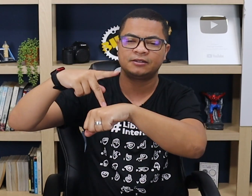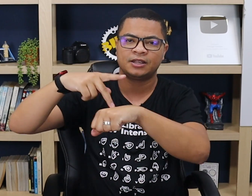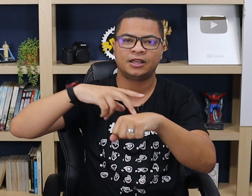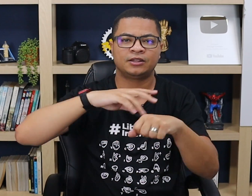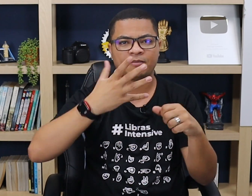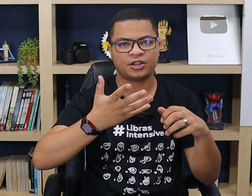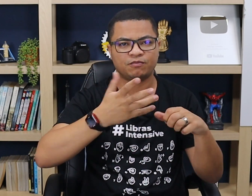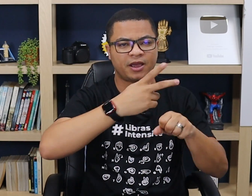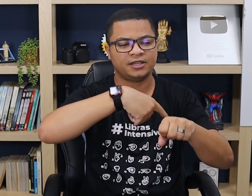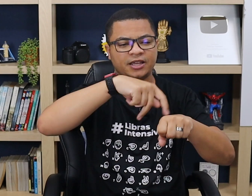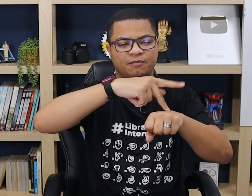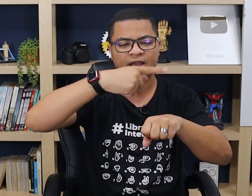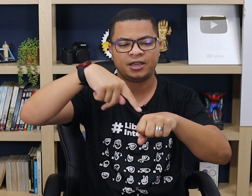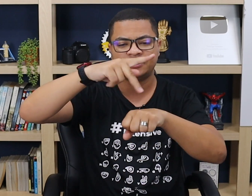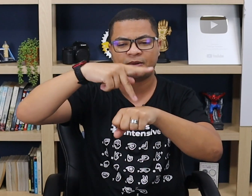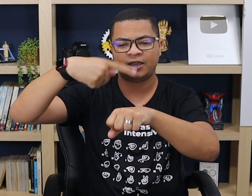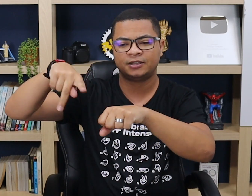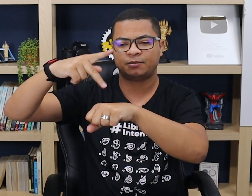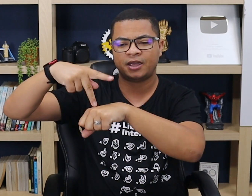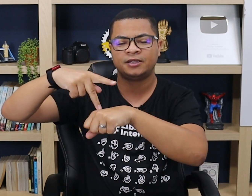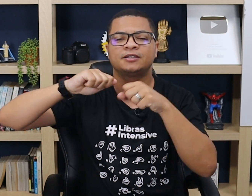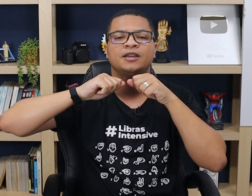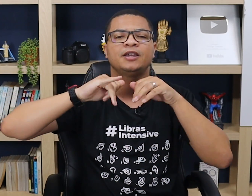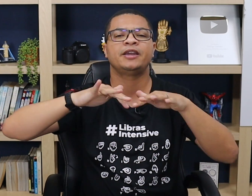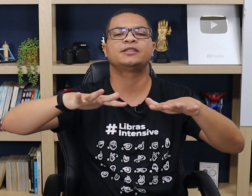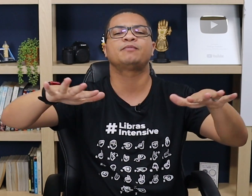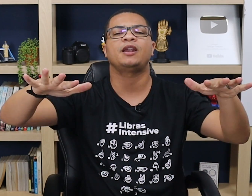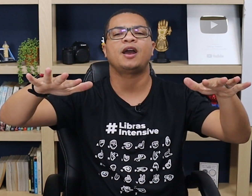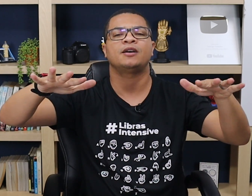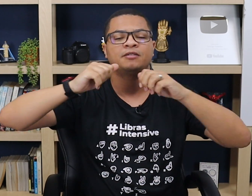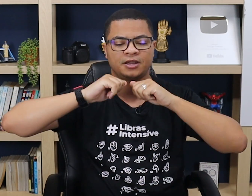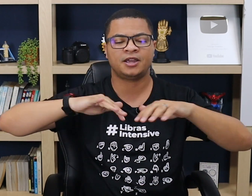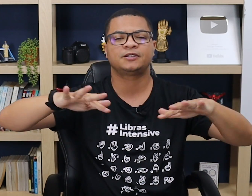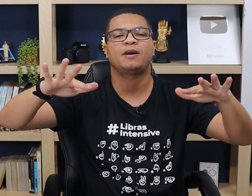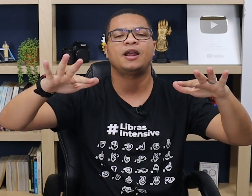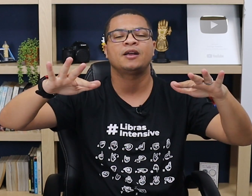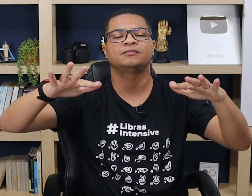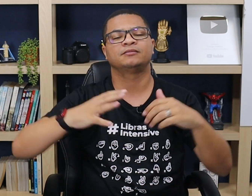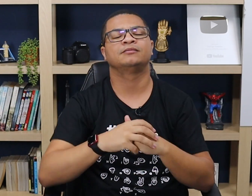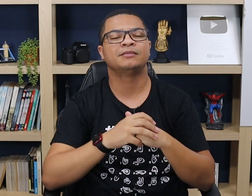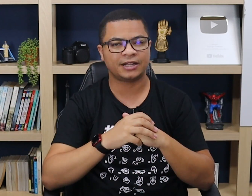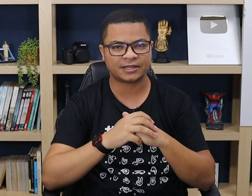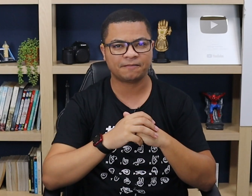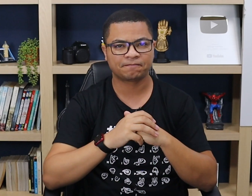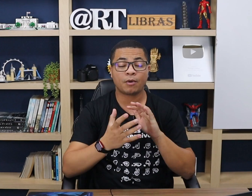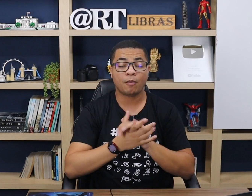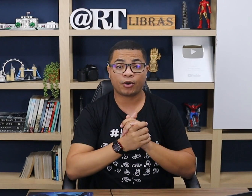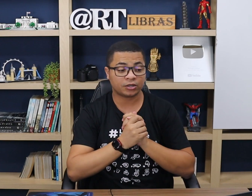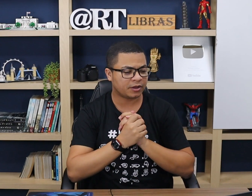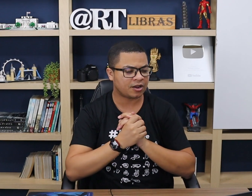tem mais de um país né então país país espalhar espalhar beleza bom próximo